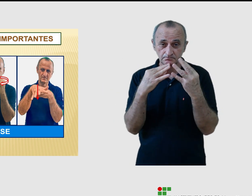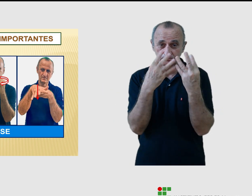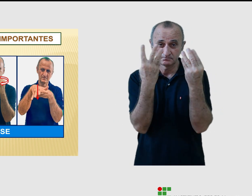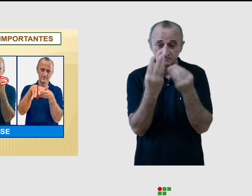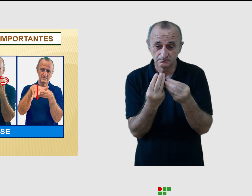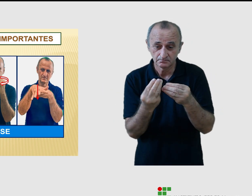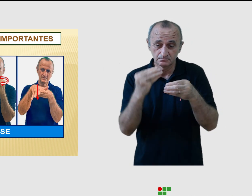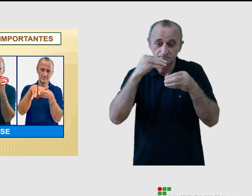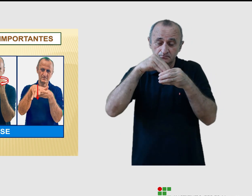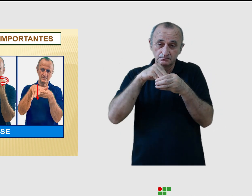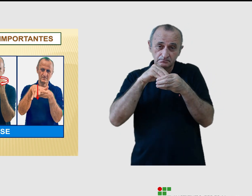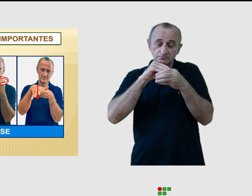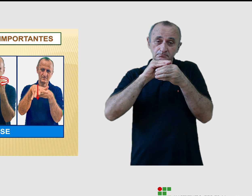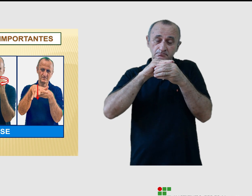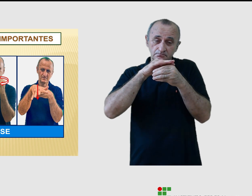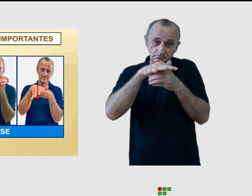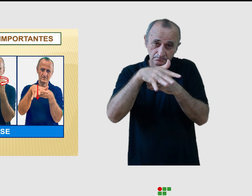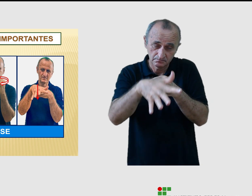Sinal